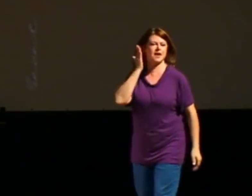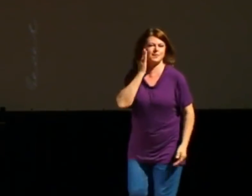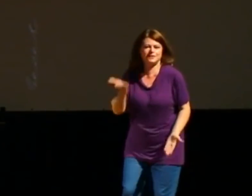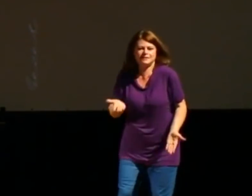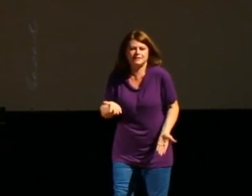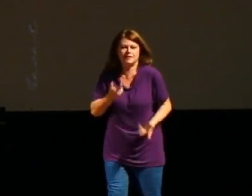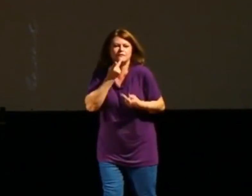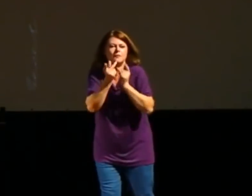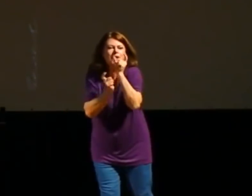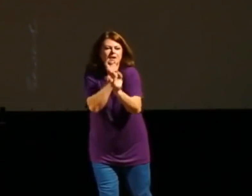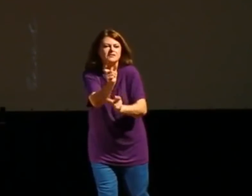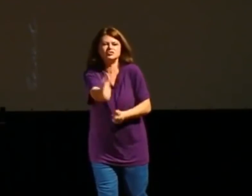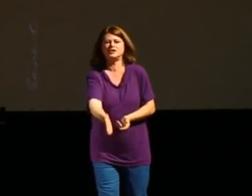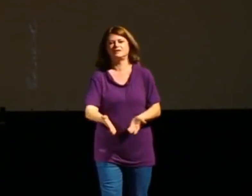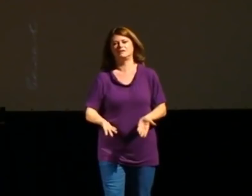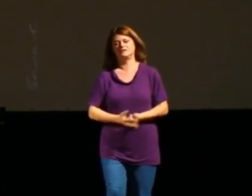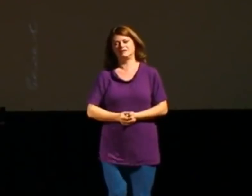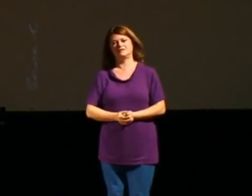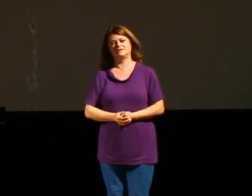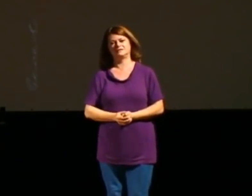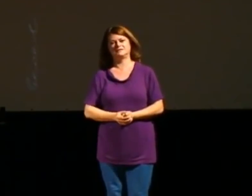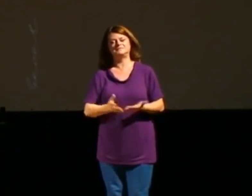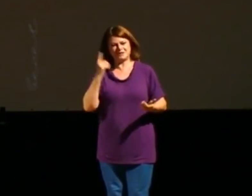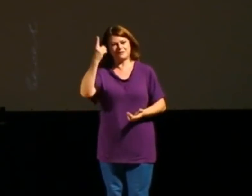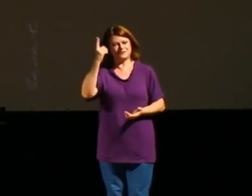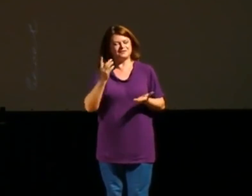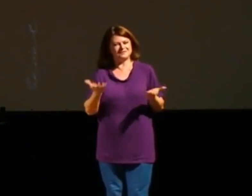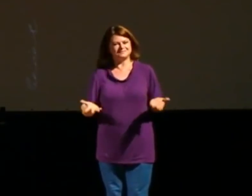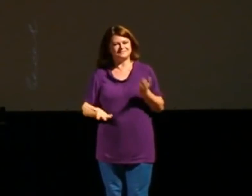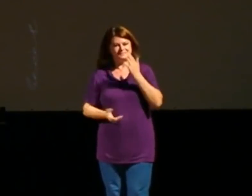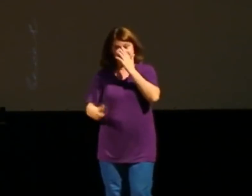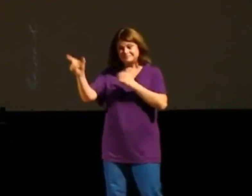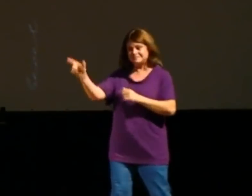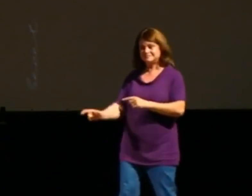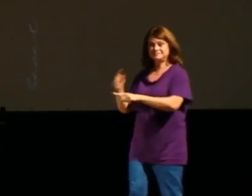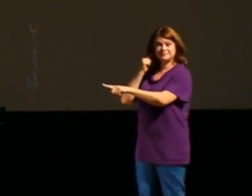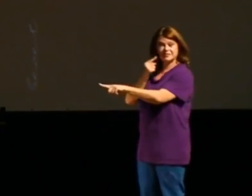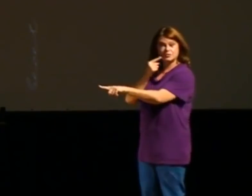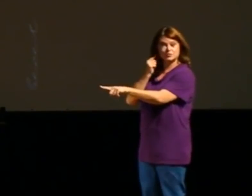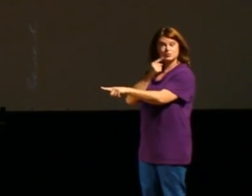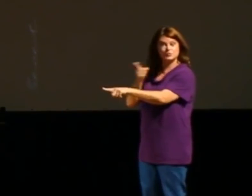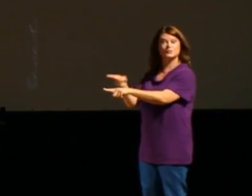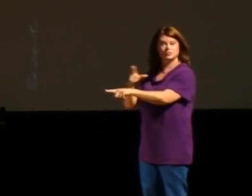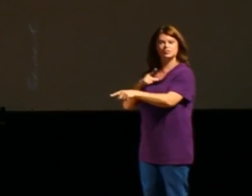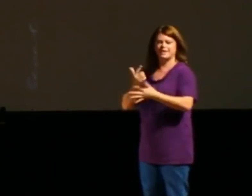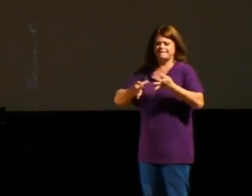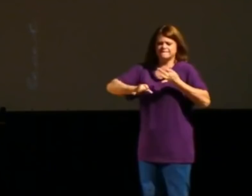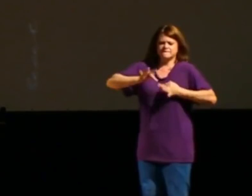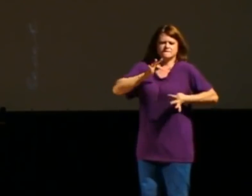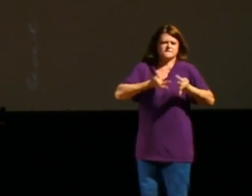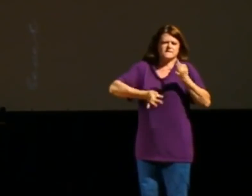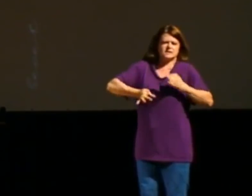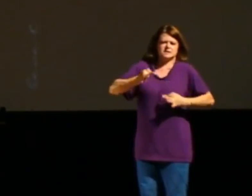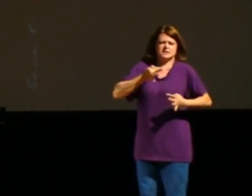mesmos. E aquele homem tinha uma ferida. Aquele homem surdo e gago, ele tinha uma